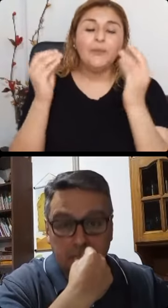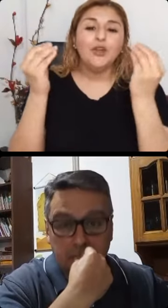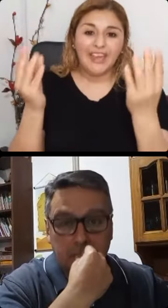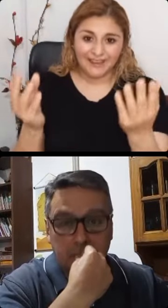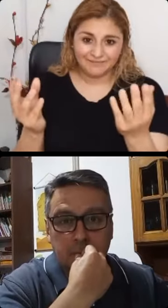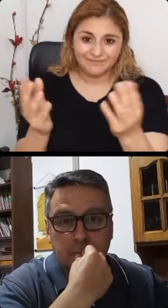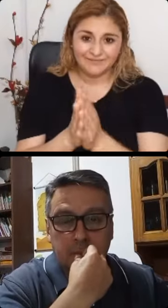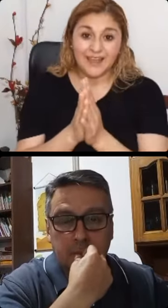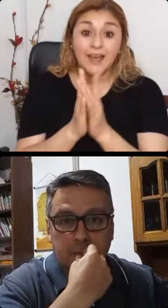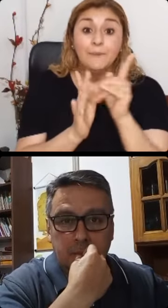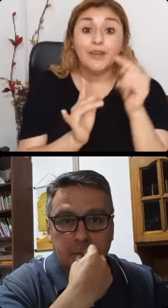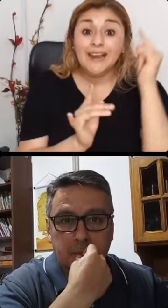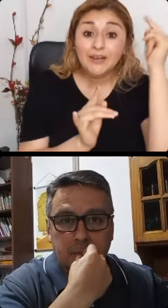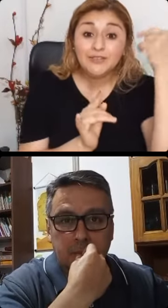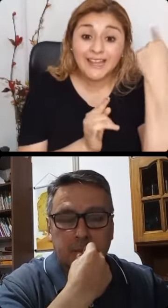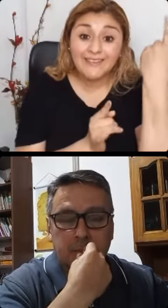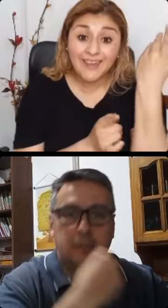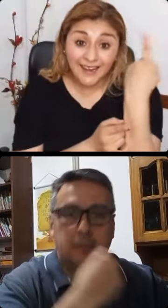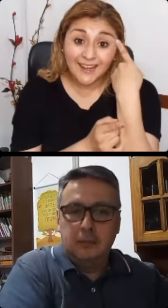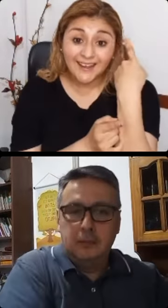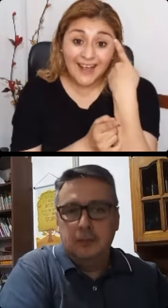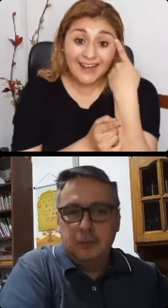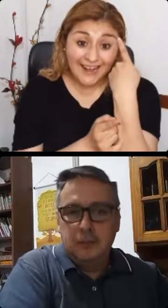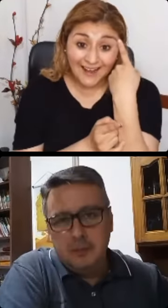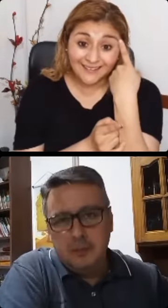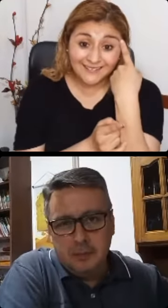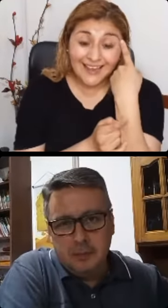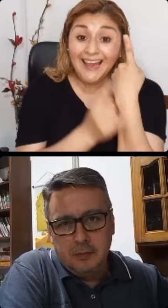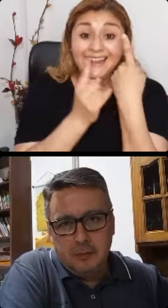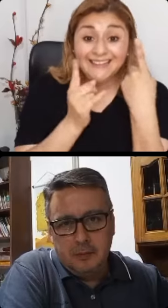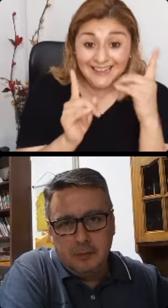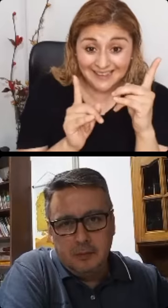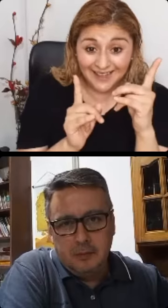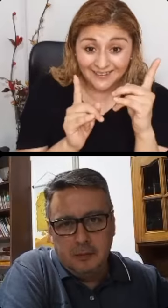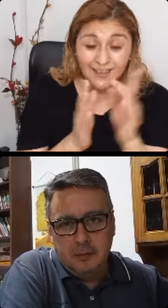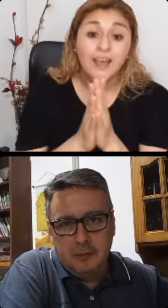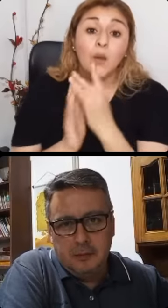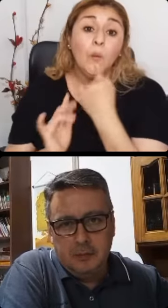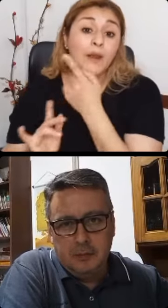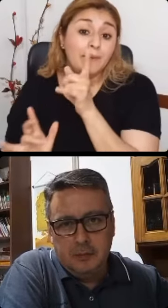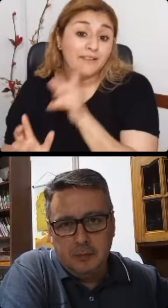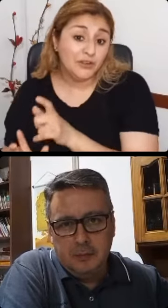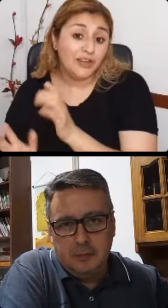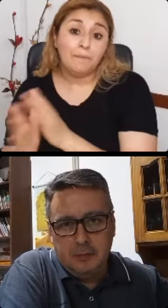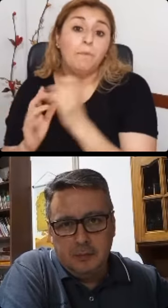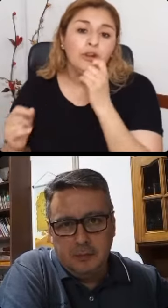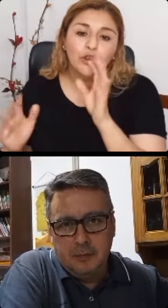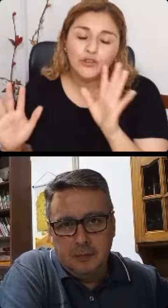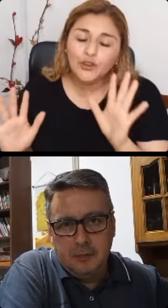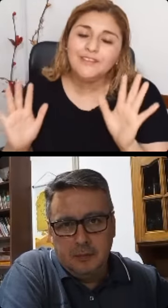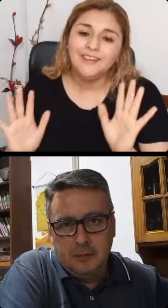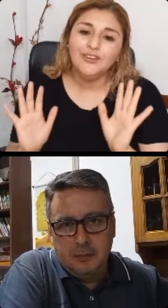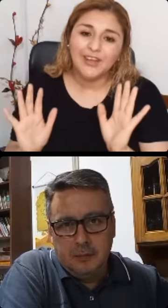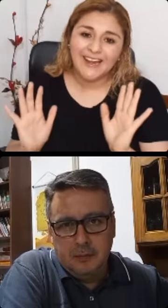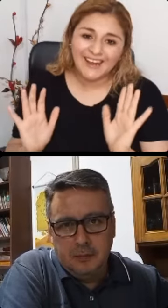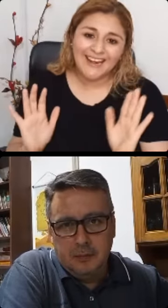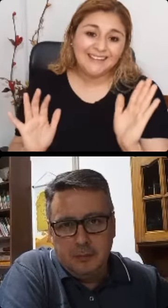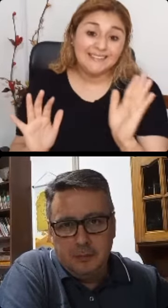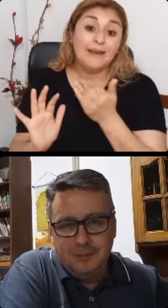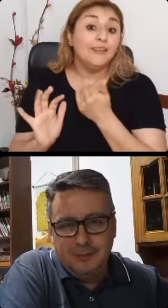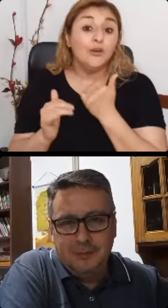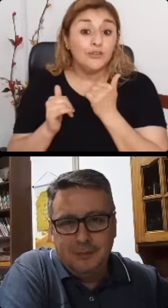distinto ¿por qué? Porque la lucha que viene acá es distinta. Una persona, no estoy diciendo